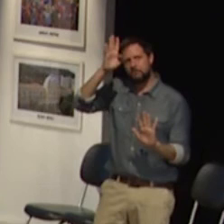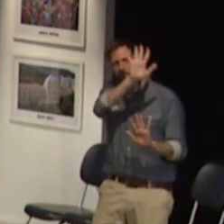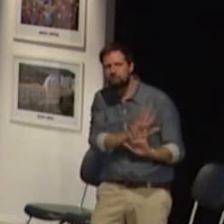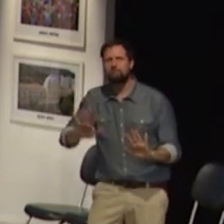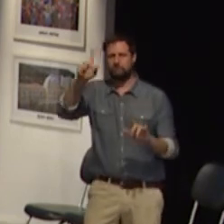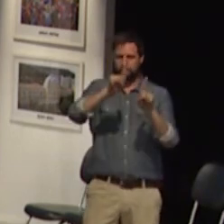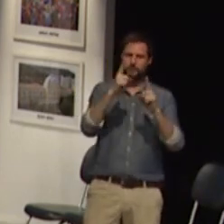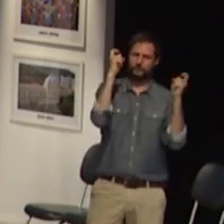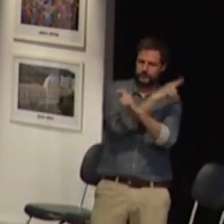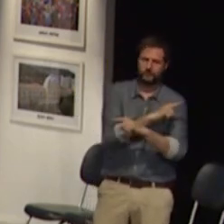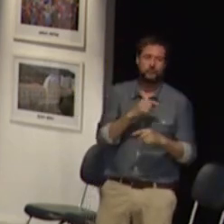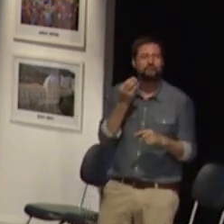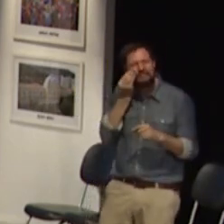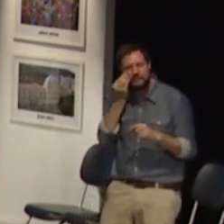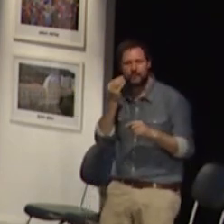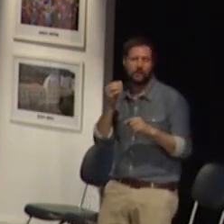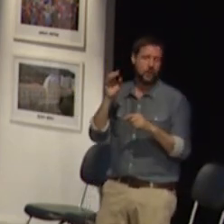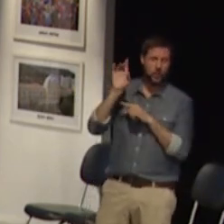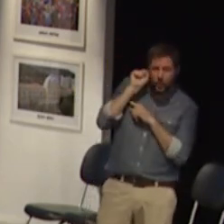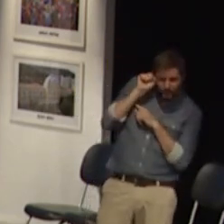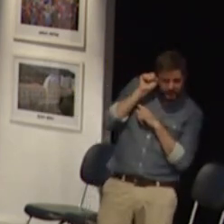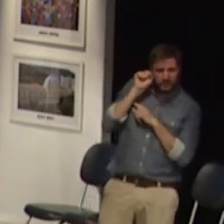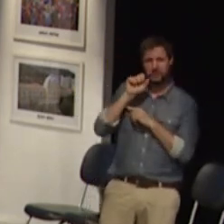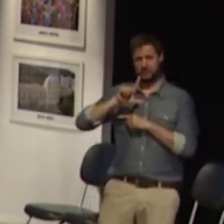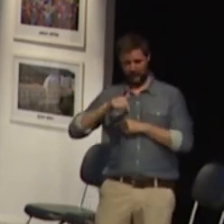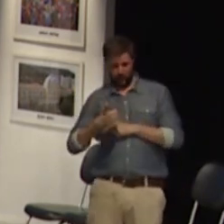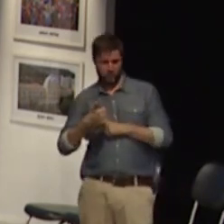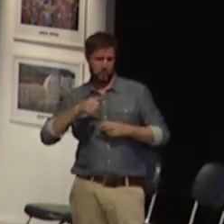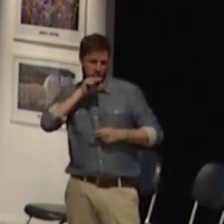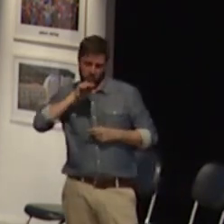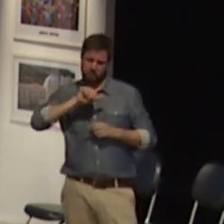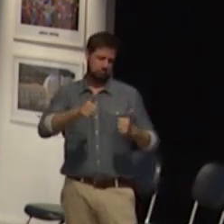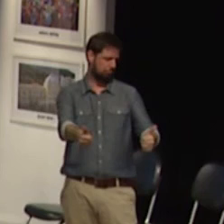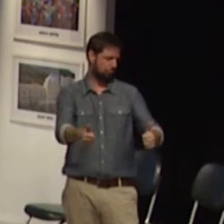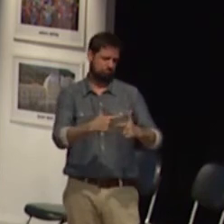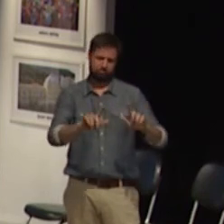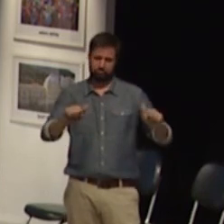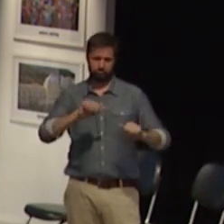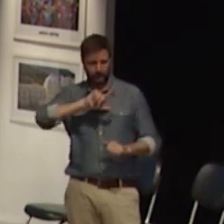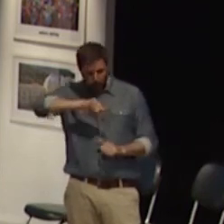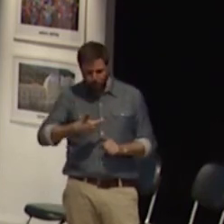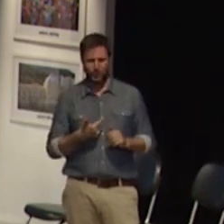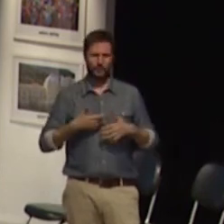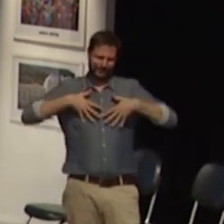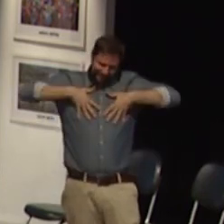mas a gente também sabe como é difícil. Então, ouvinte, tem um L1 que queira falar, ok,